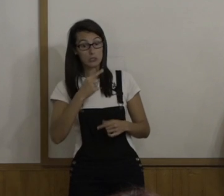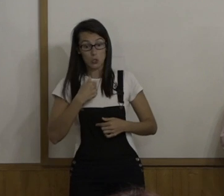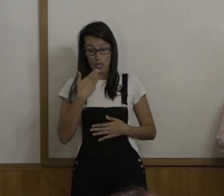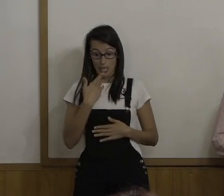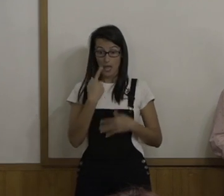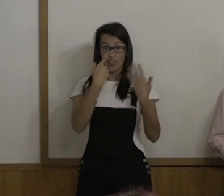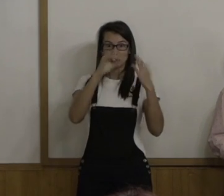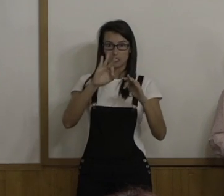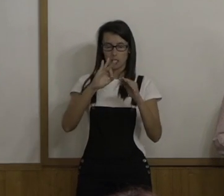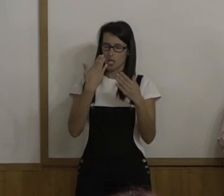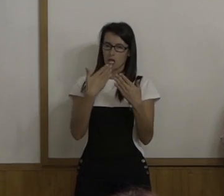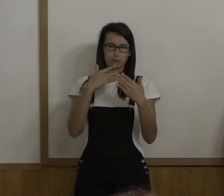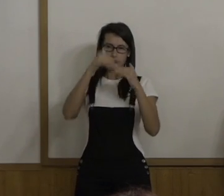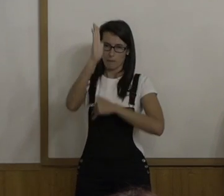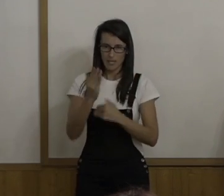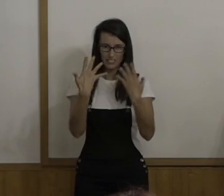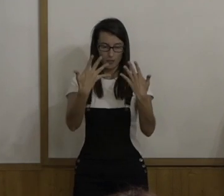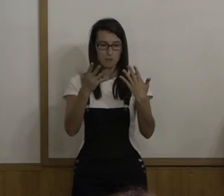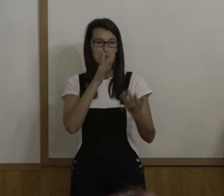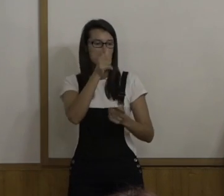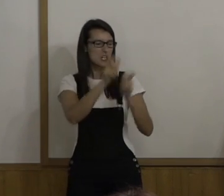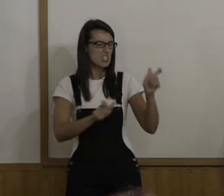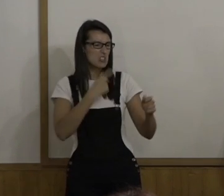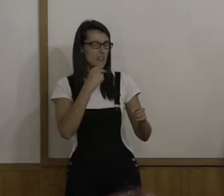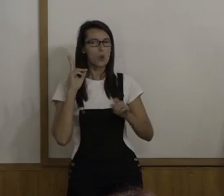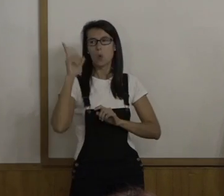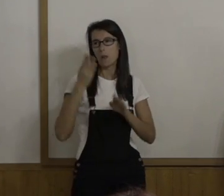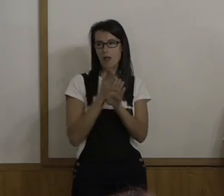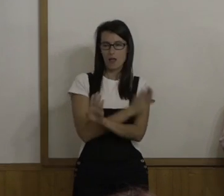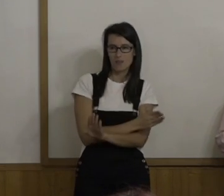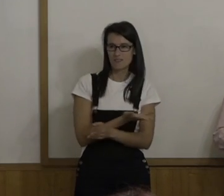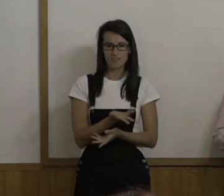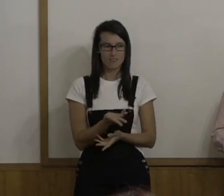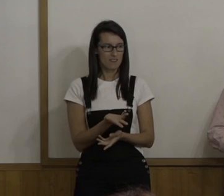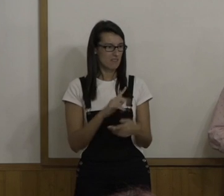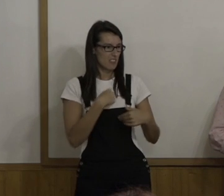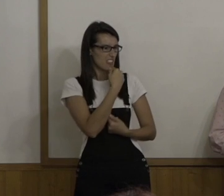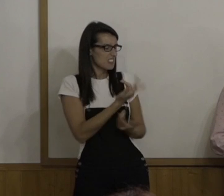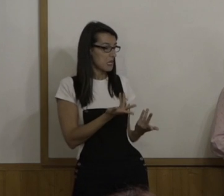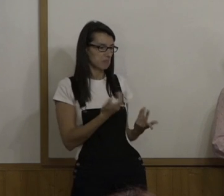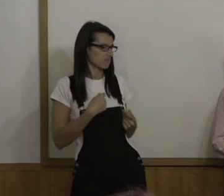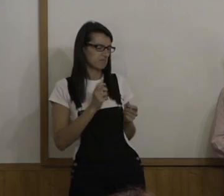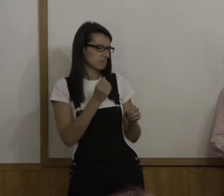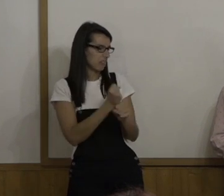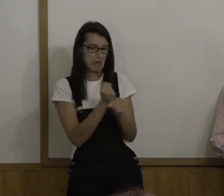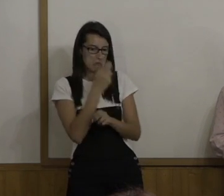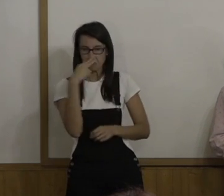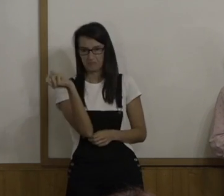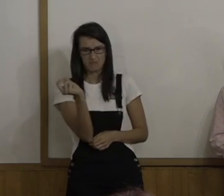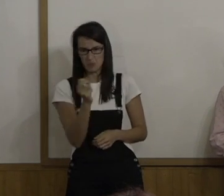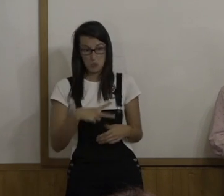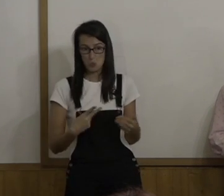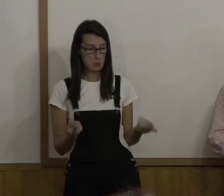llevo ya 10 tirado por ahí, que a los 50 te tiran por ahí, te prejubilan y ya como que no sirves en el mercado laboral y para nada. Y